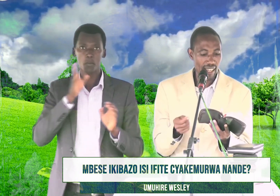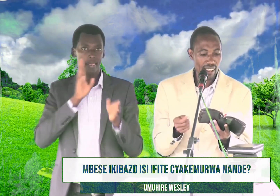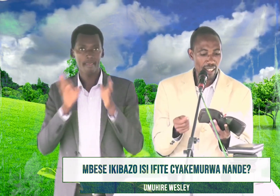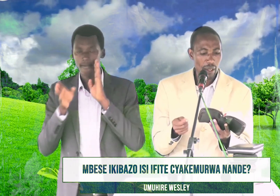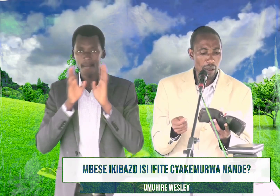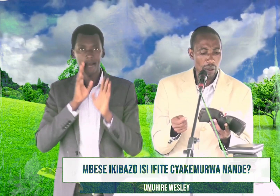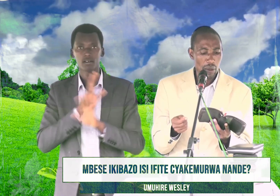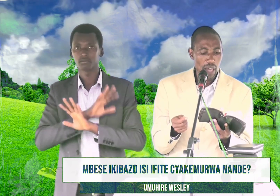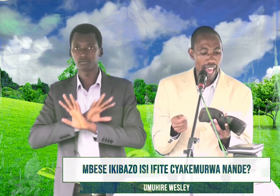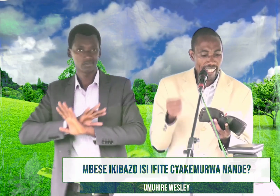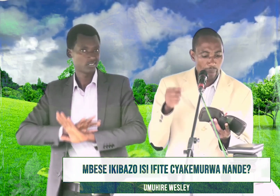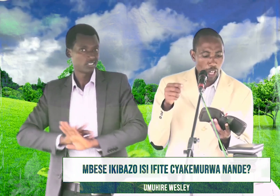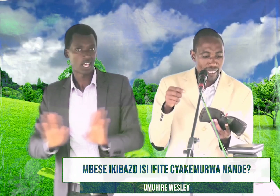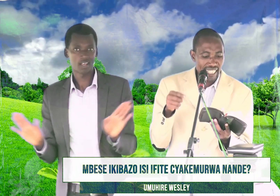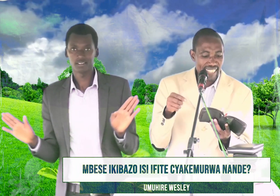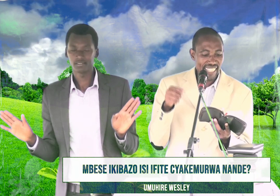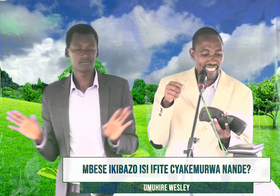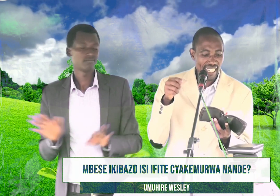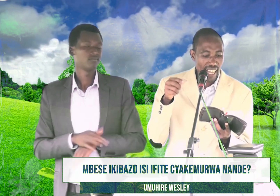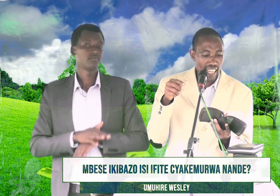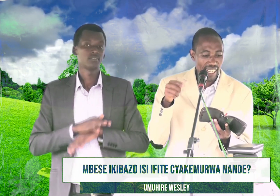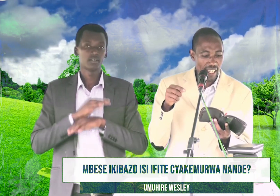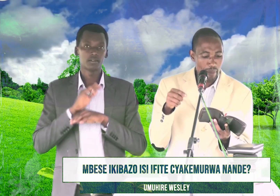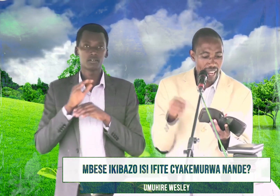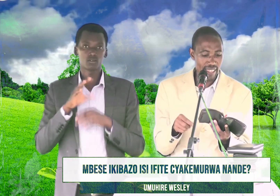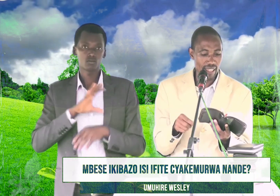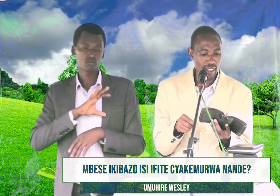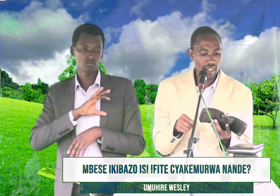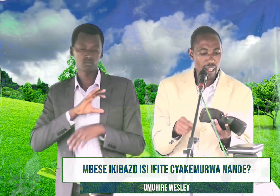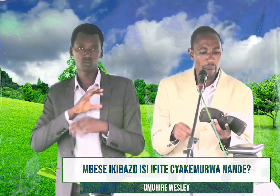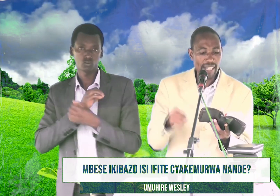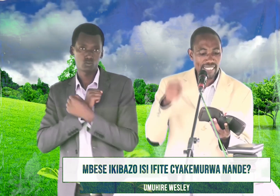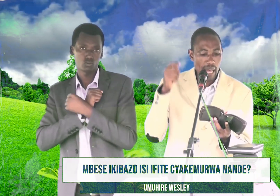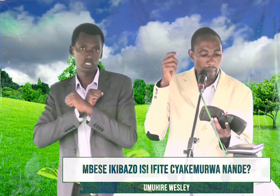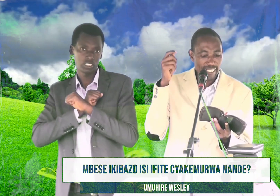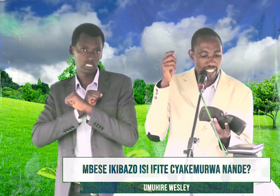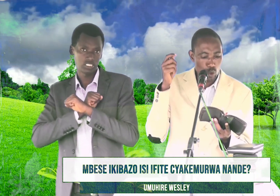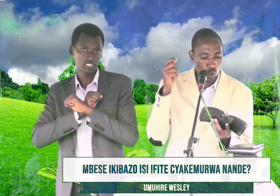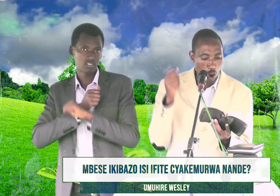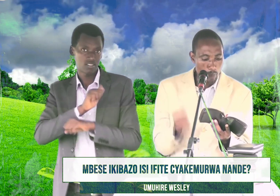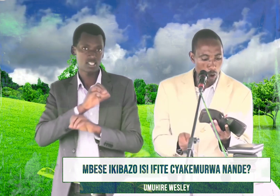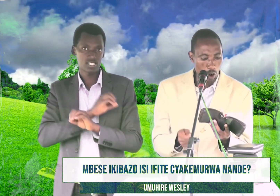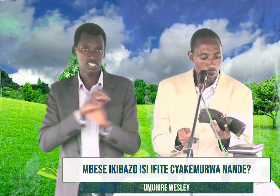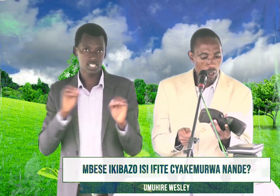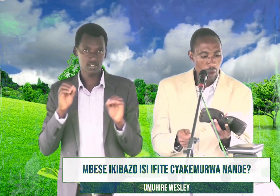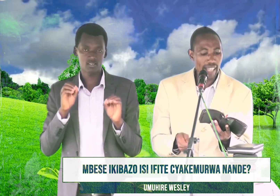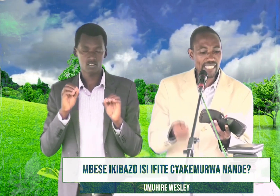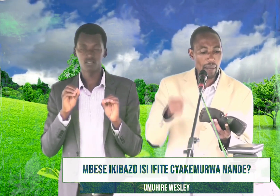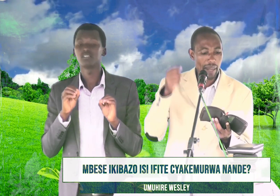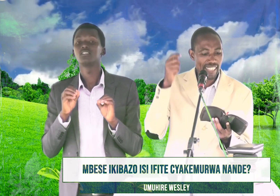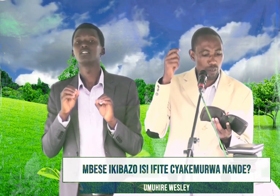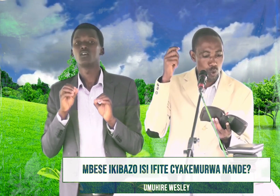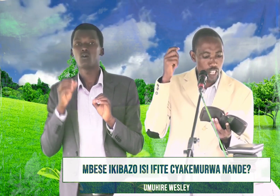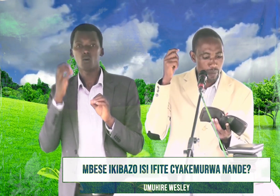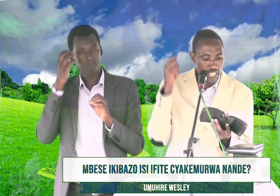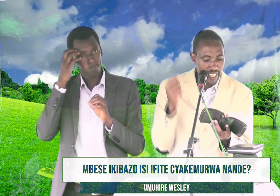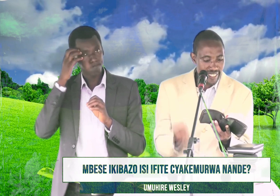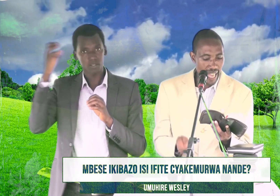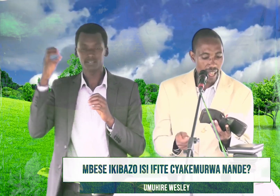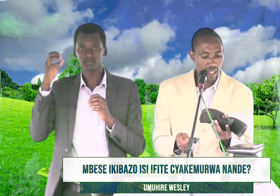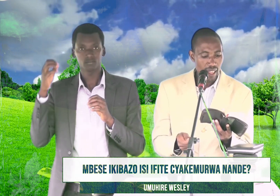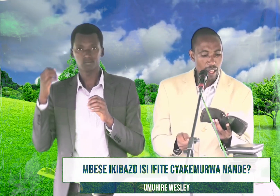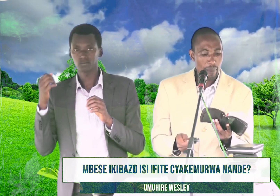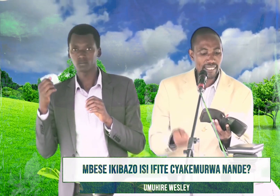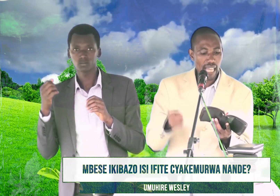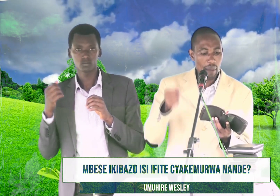batirinda ari nabyo bizateza kaga karemereye bazaba bagira urugomo bazaba badakunda